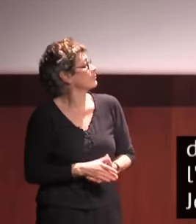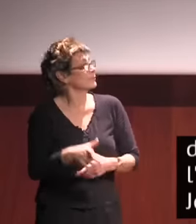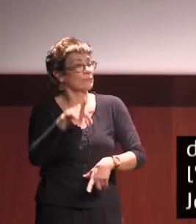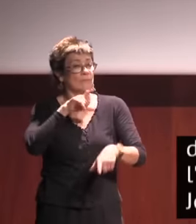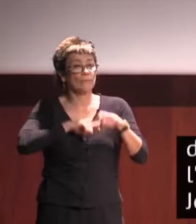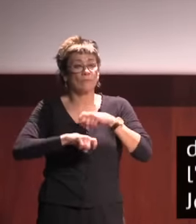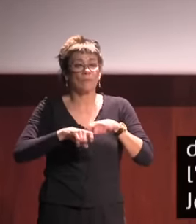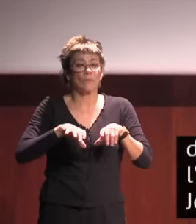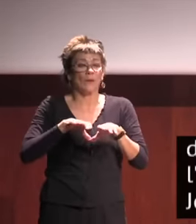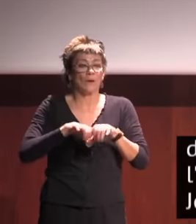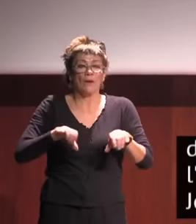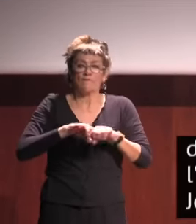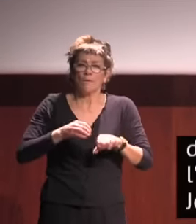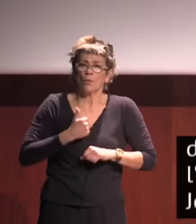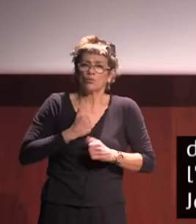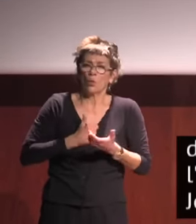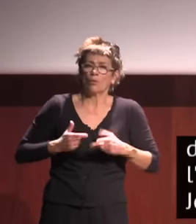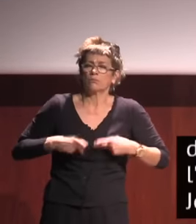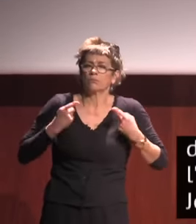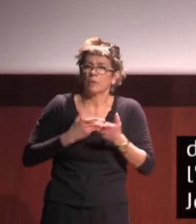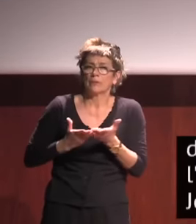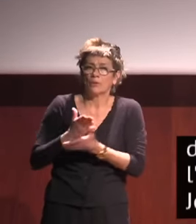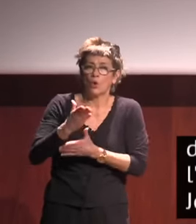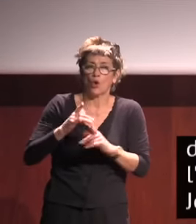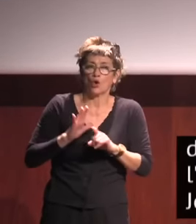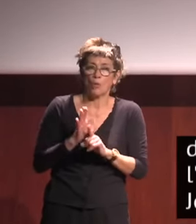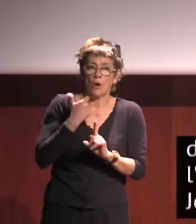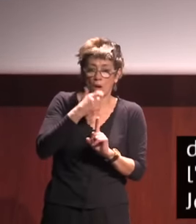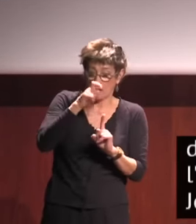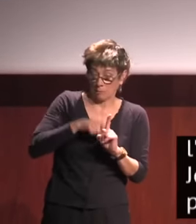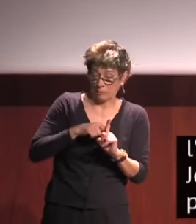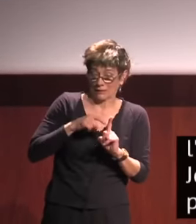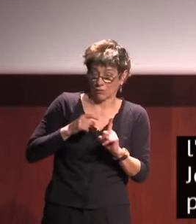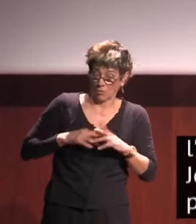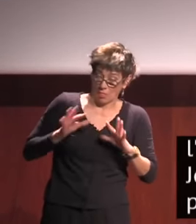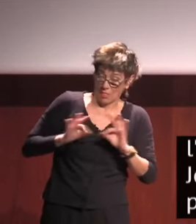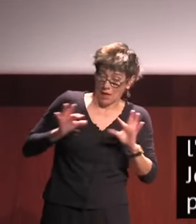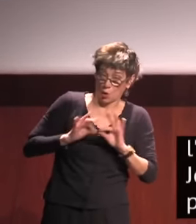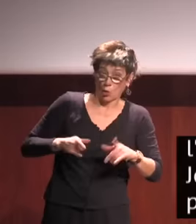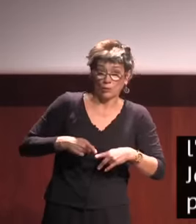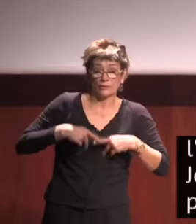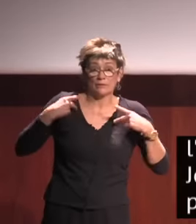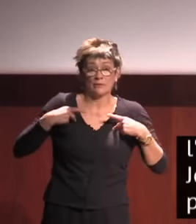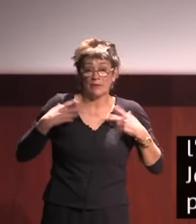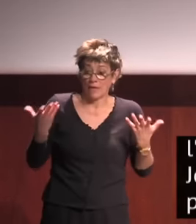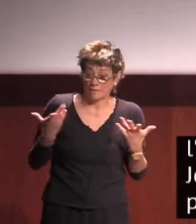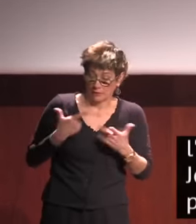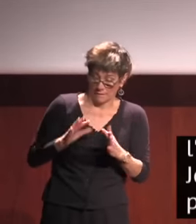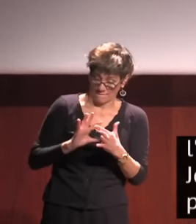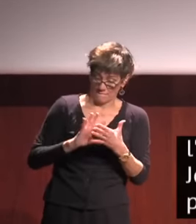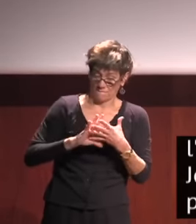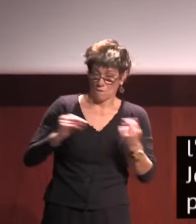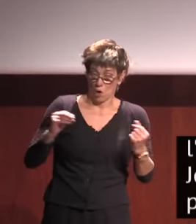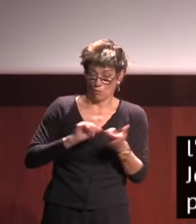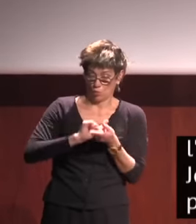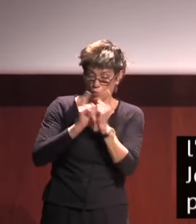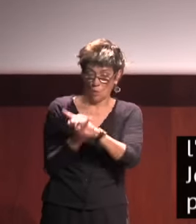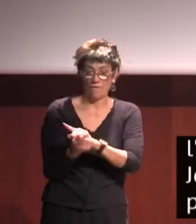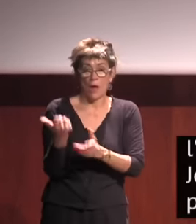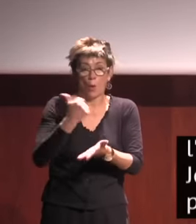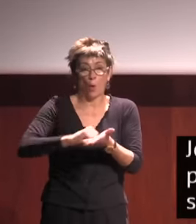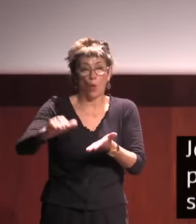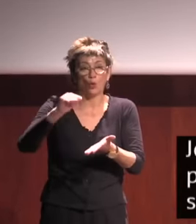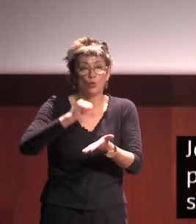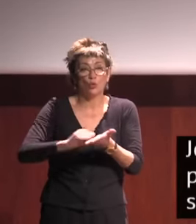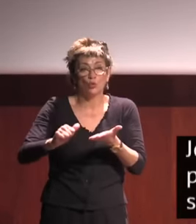fabrique de l'autobiographie et le processus par lequel la personne qui a décidé de raconter sa vie sous la forme d'un écrit autobiographique devient auteur, quels qu'ils